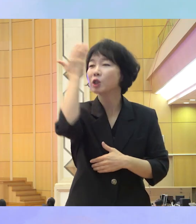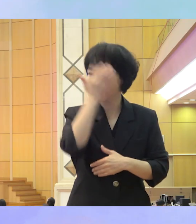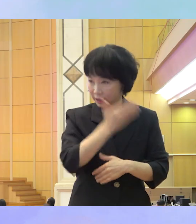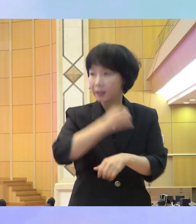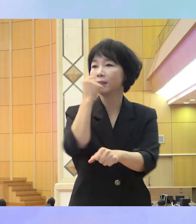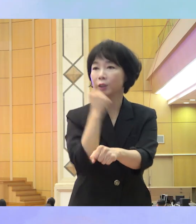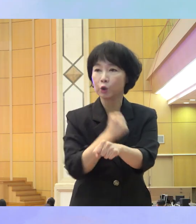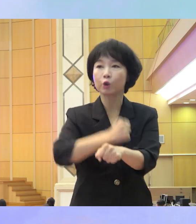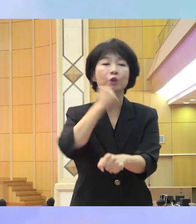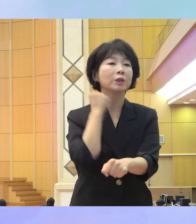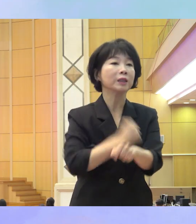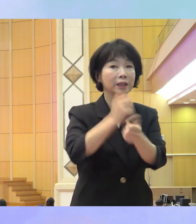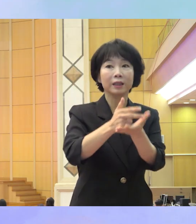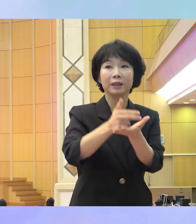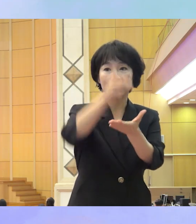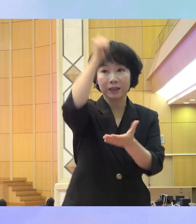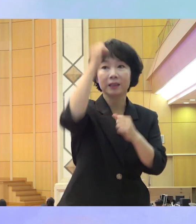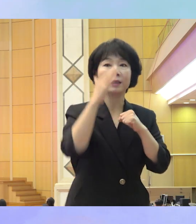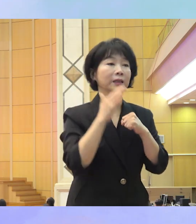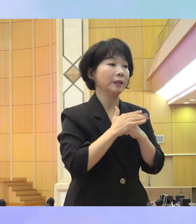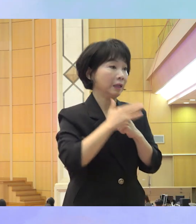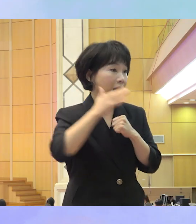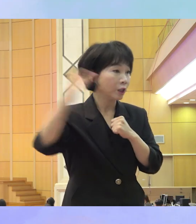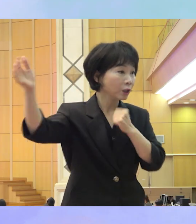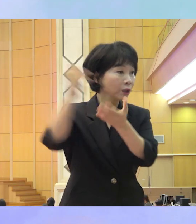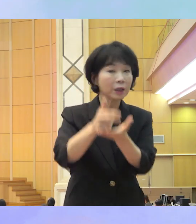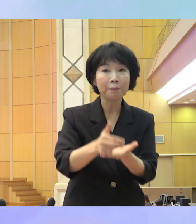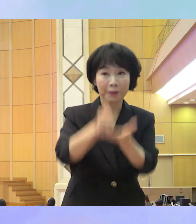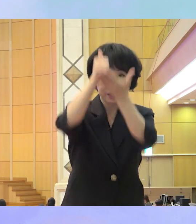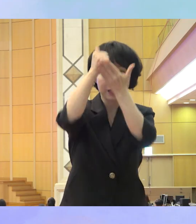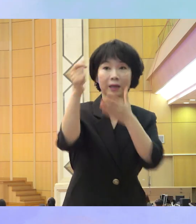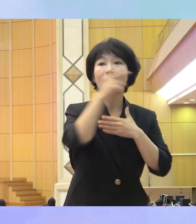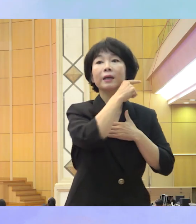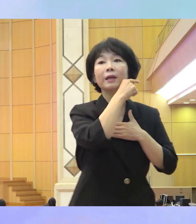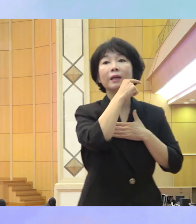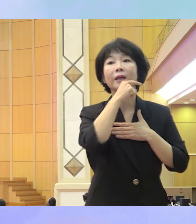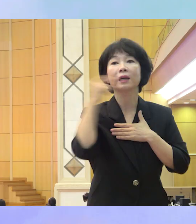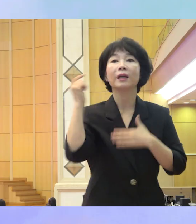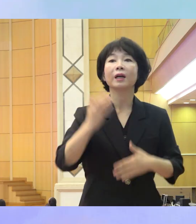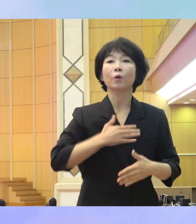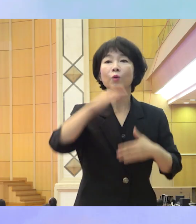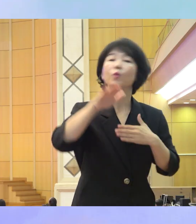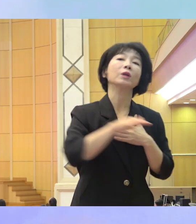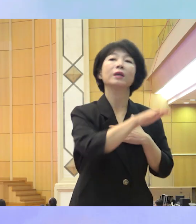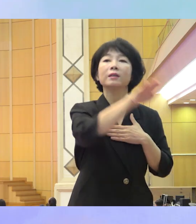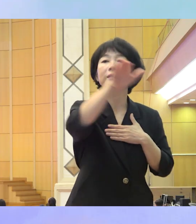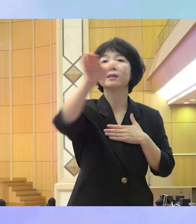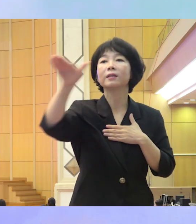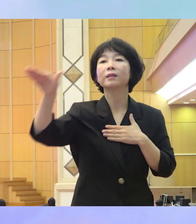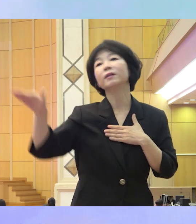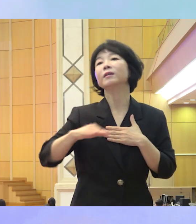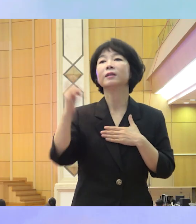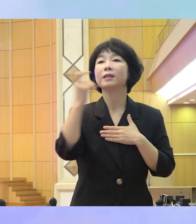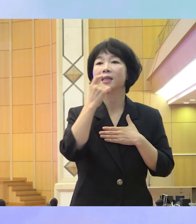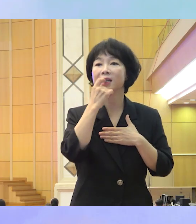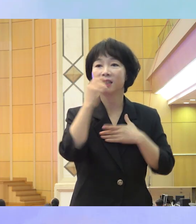깨끗게 하시는 주시니 그의 피